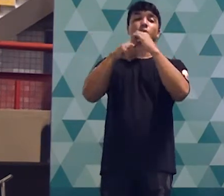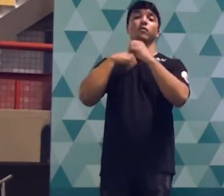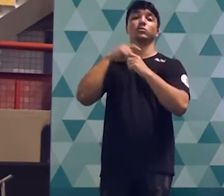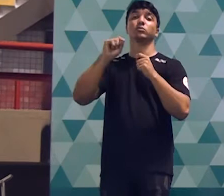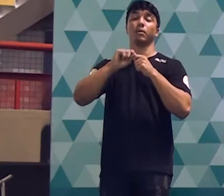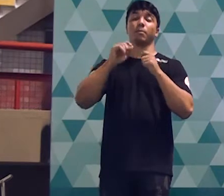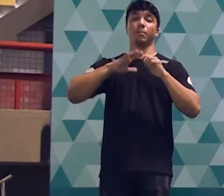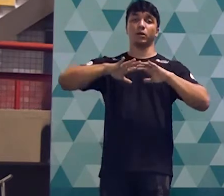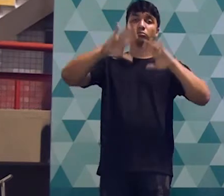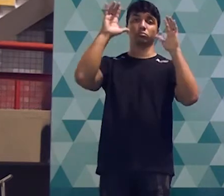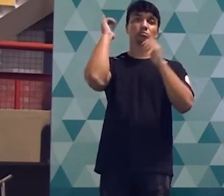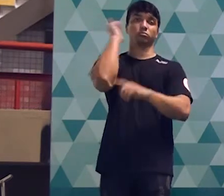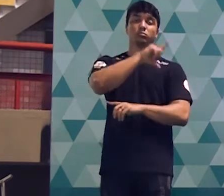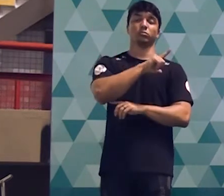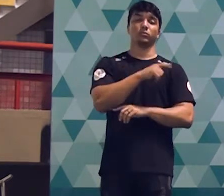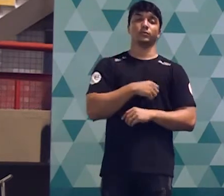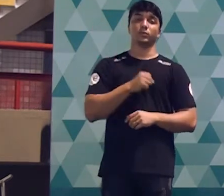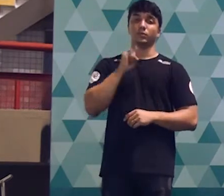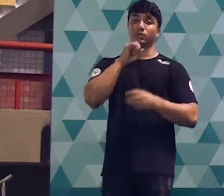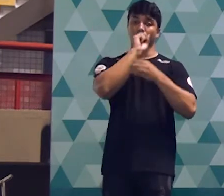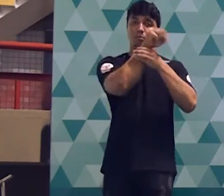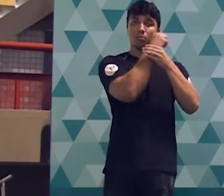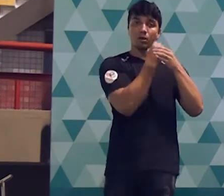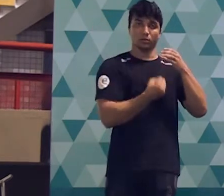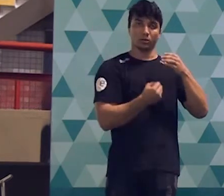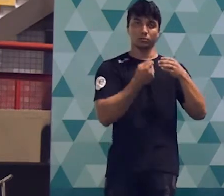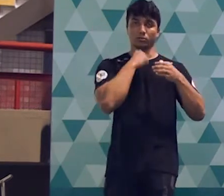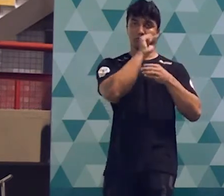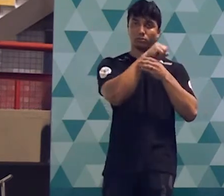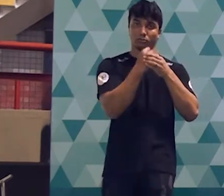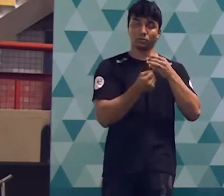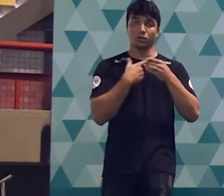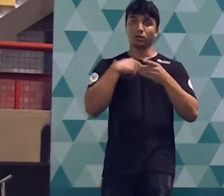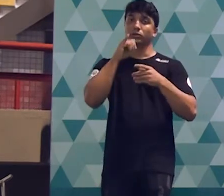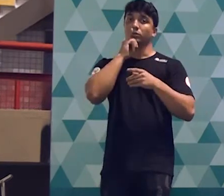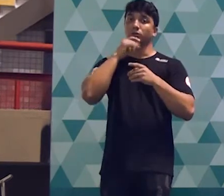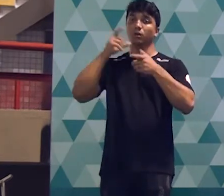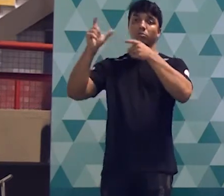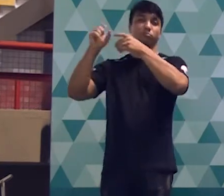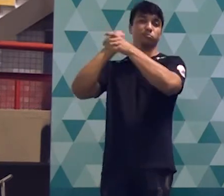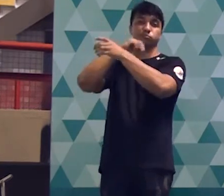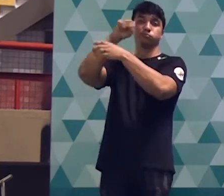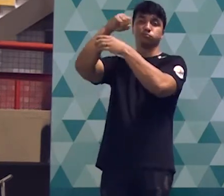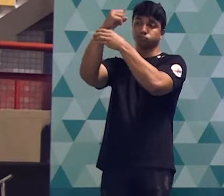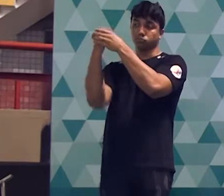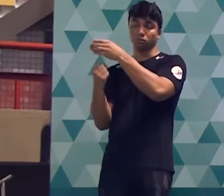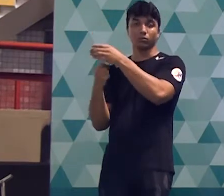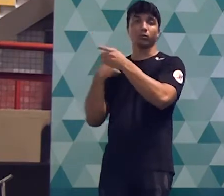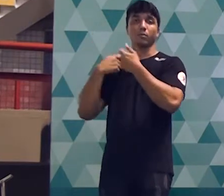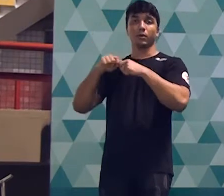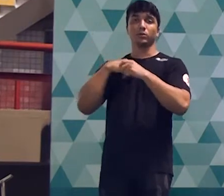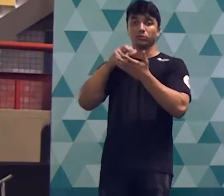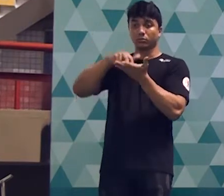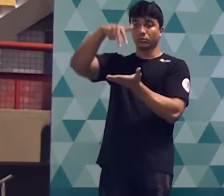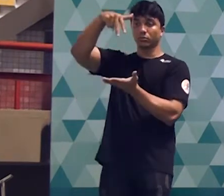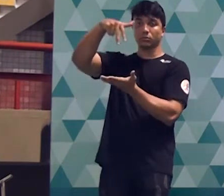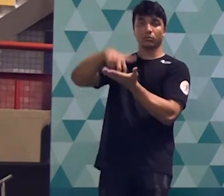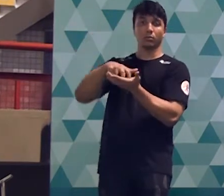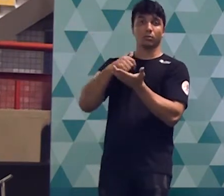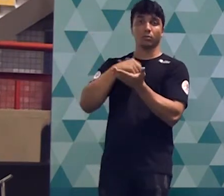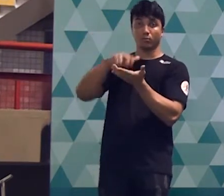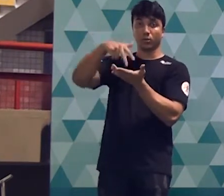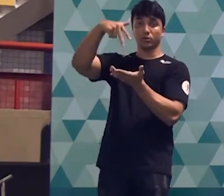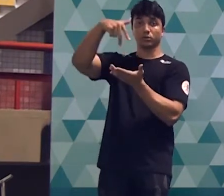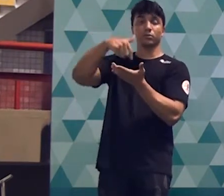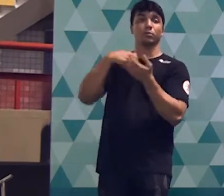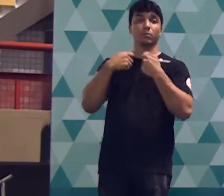braço. Quando eu jogo basquetebol, e eu vou colocar uma bola na cesta, eu pulo do mesmo jeito que eu pulo